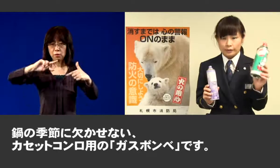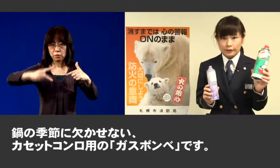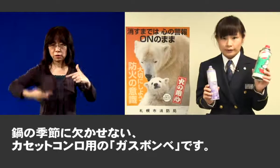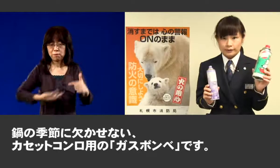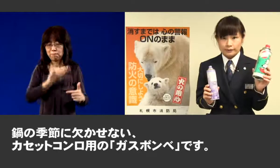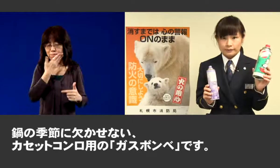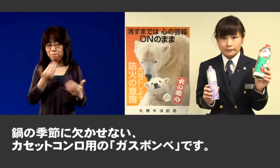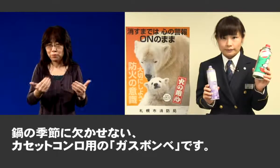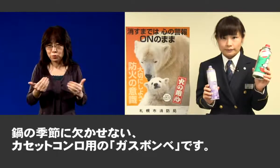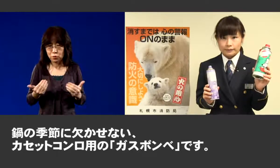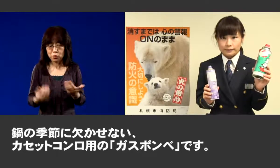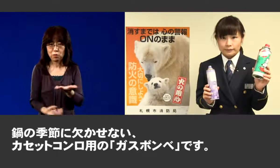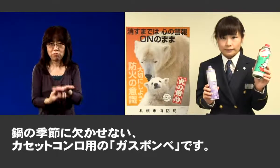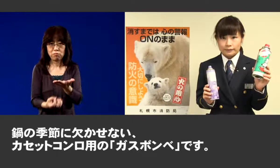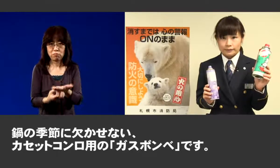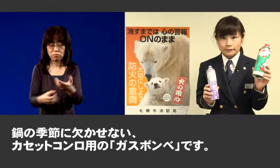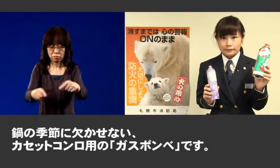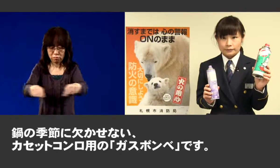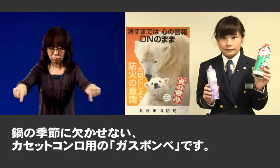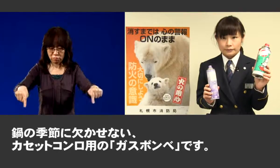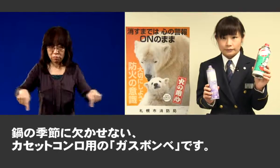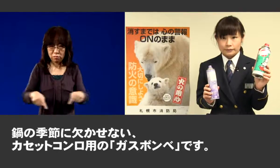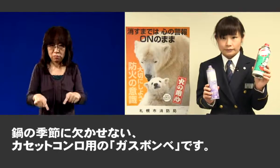ガスボンベです。